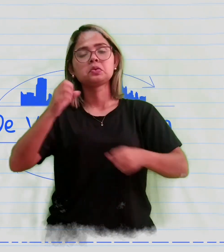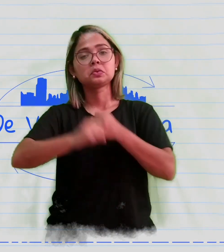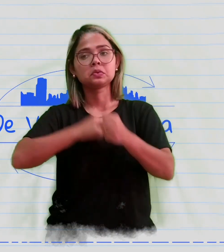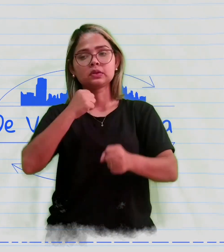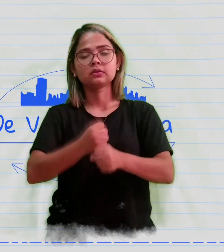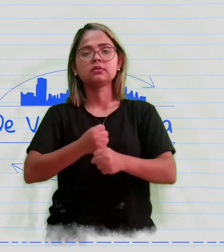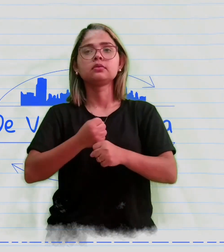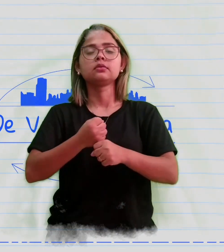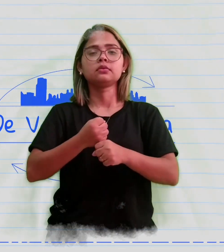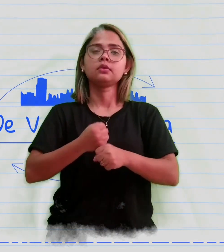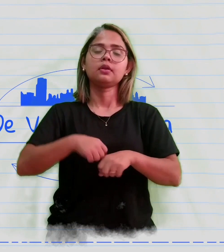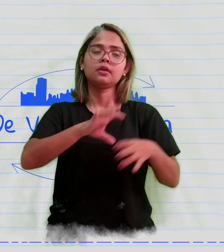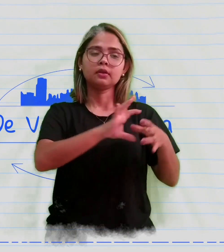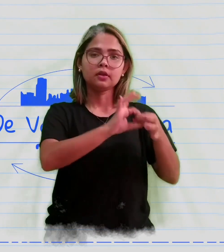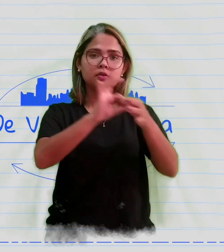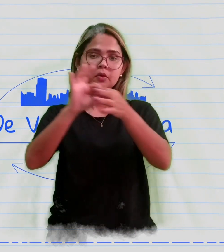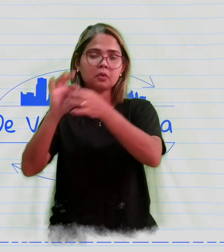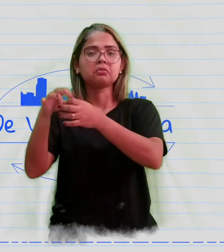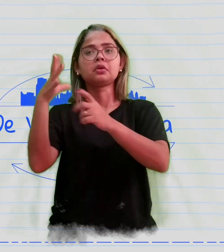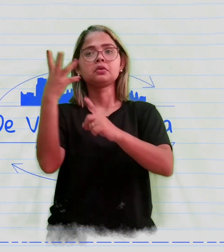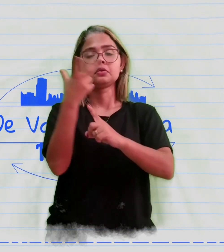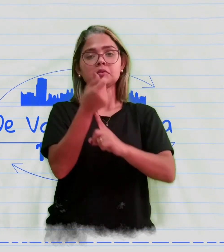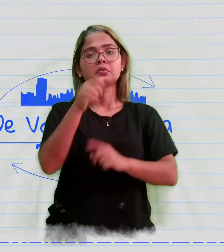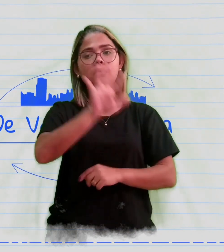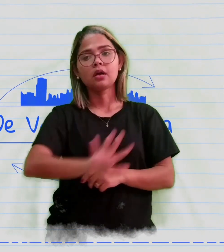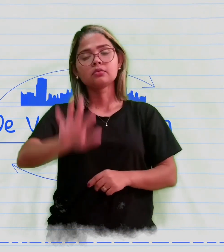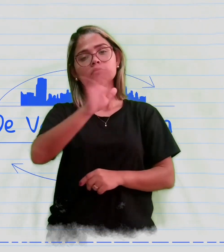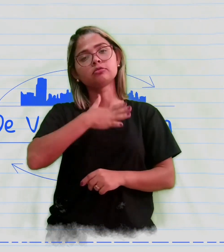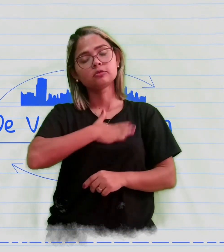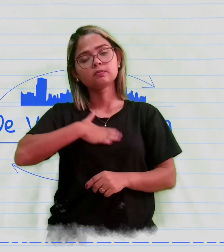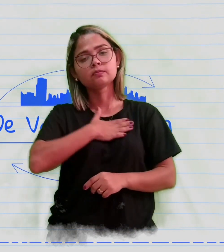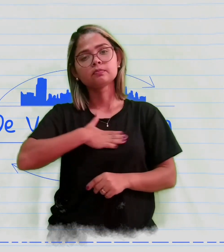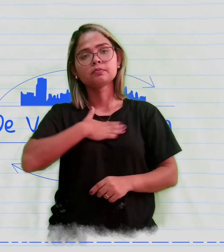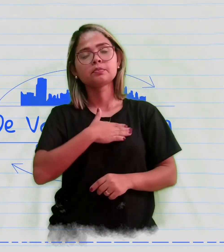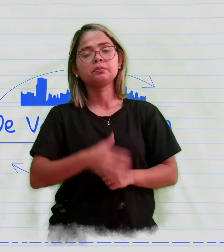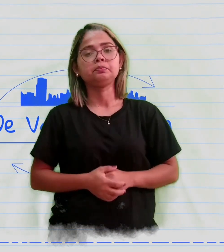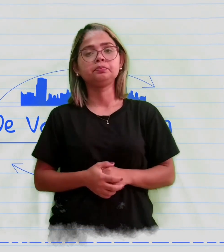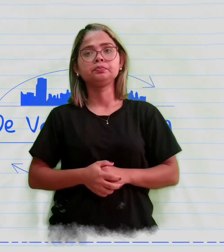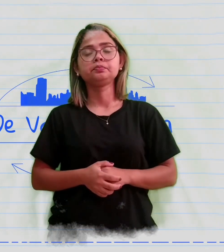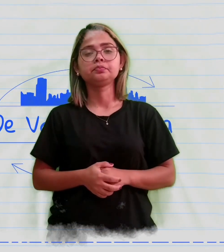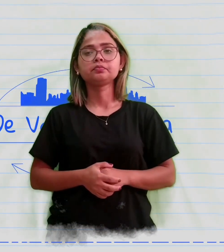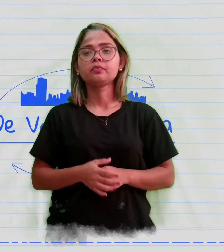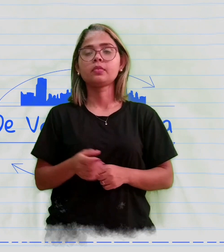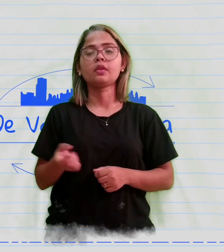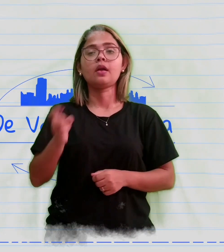e a gente foi se construindo dentro desse contexto artístico, né, também de gostar de arte e tal. E Volta pra mim